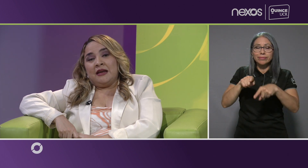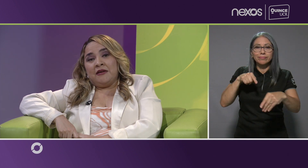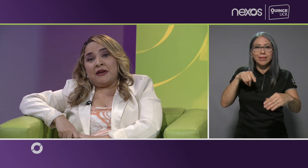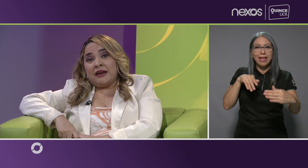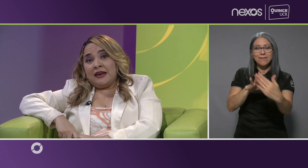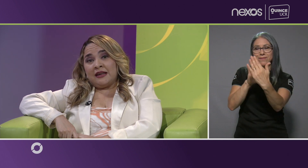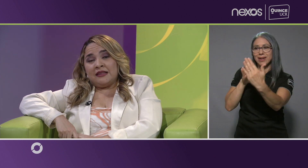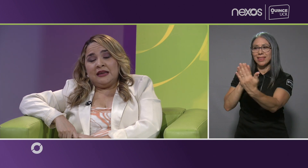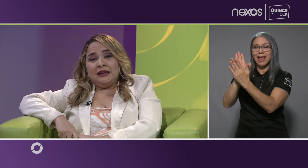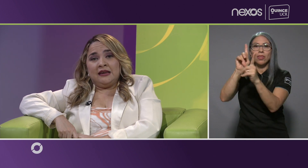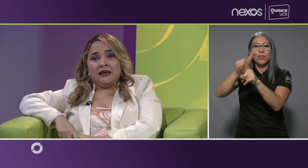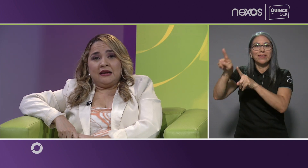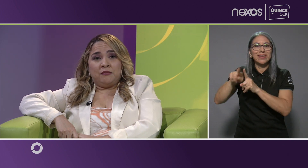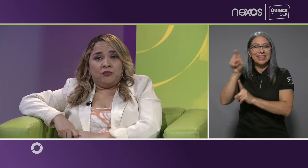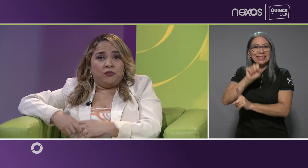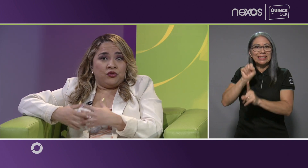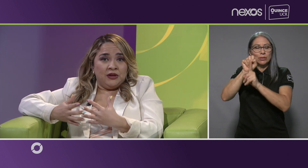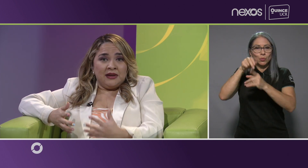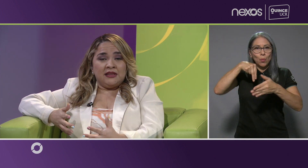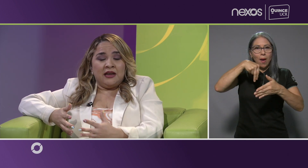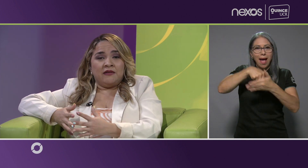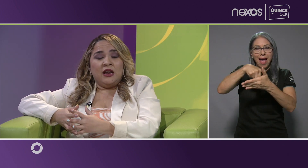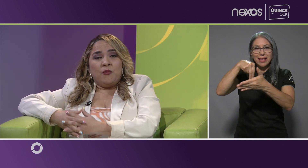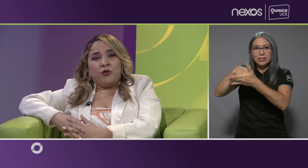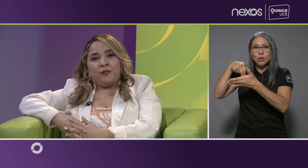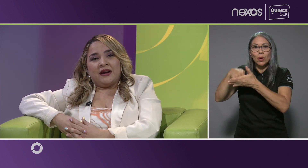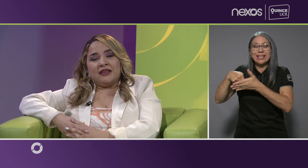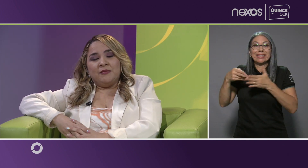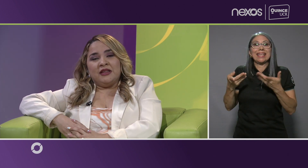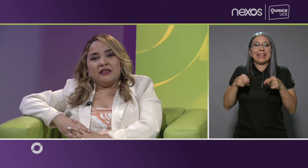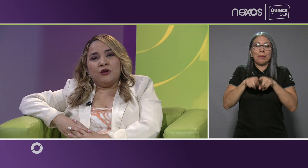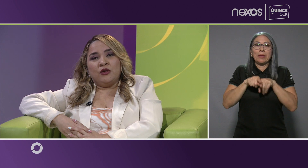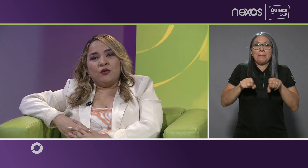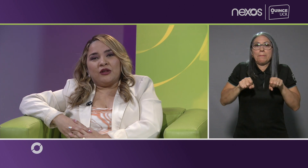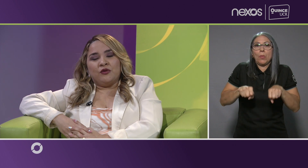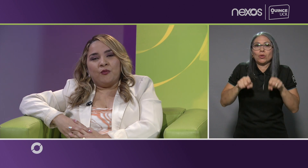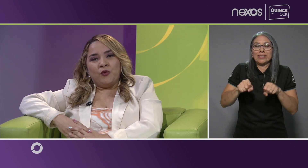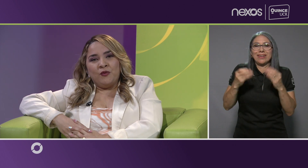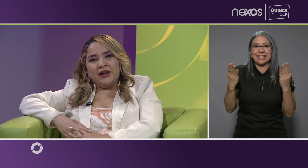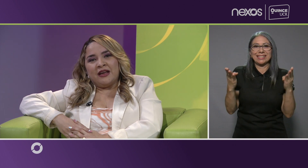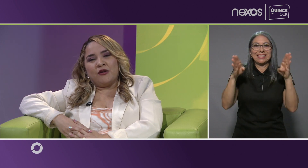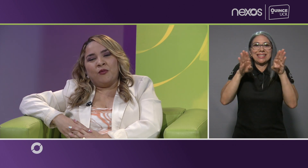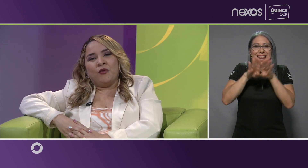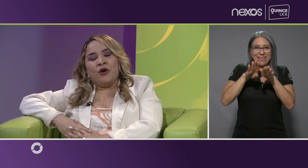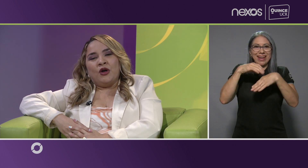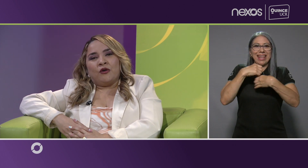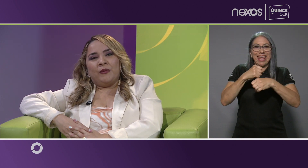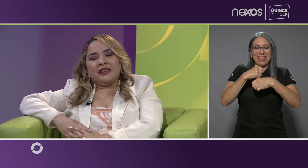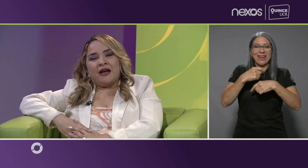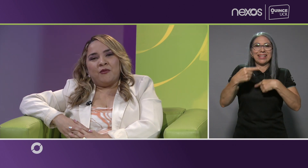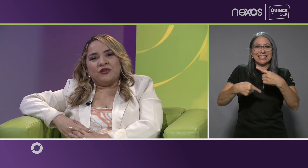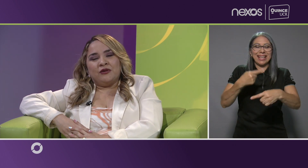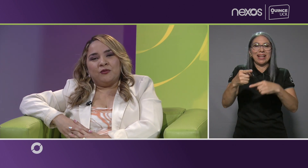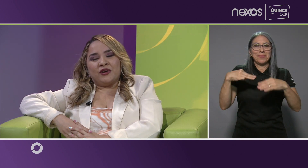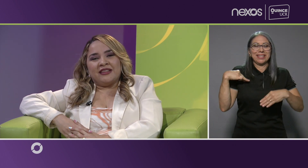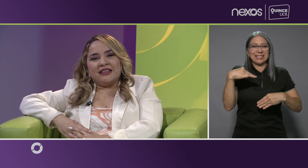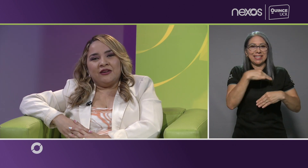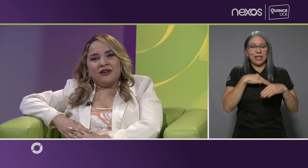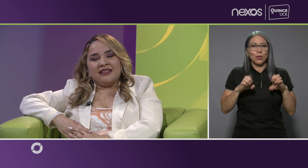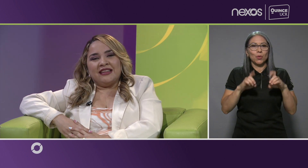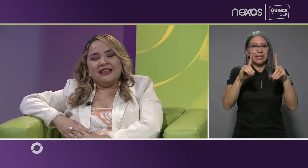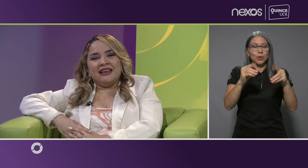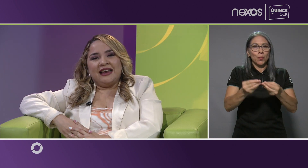de barreras y el posible cierre por parte del Ministerio de Educación Pública, como comentábamos en los